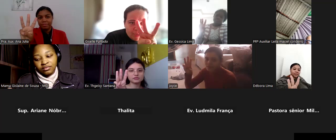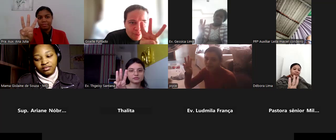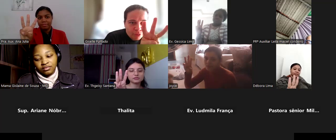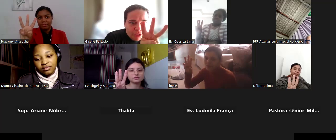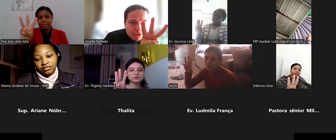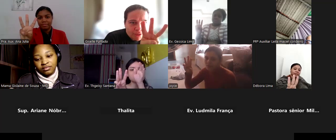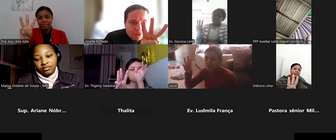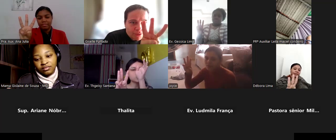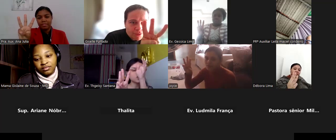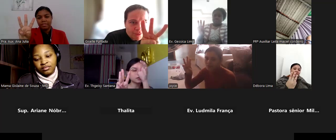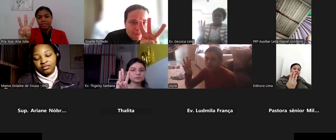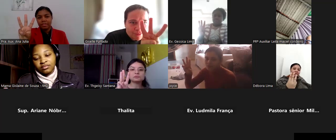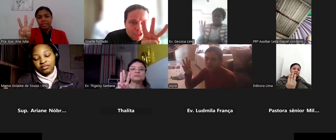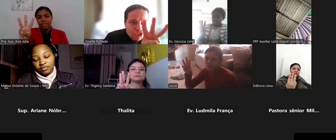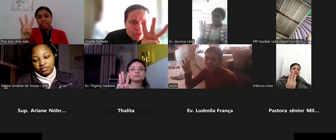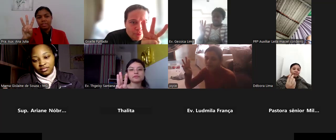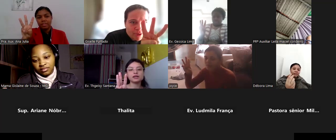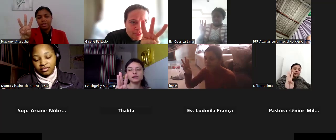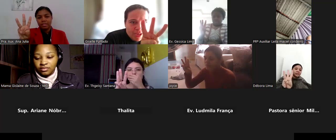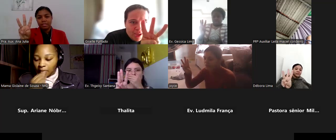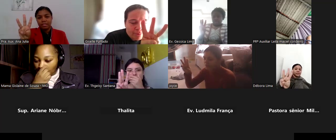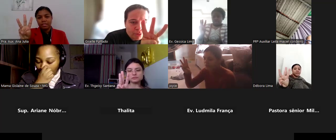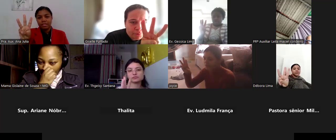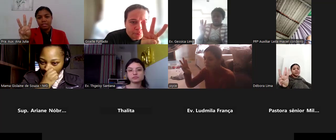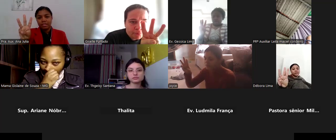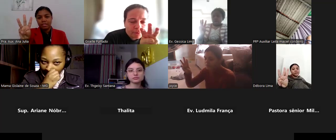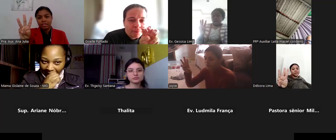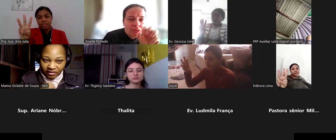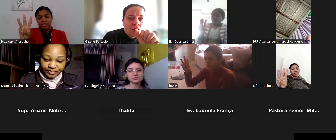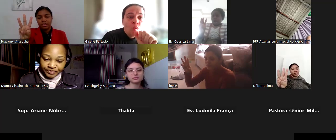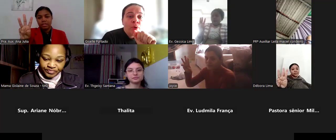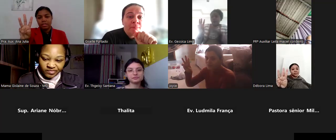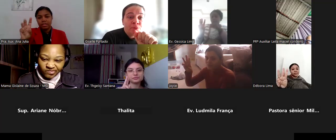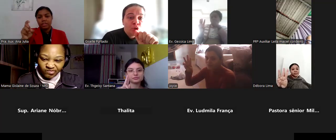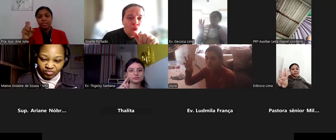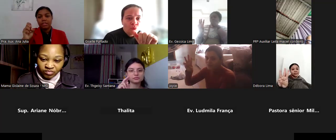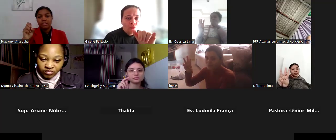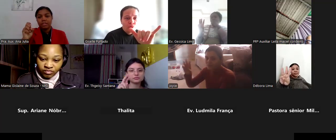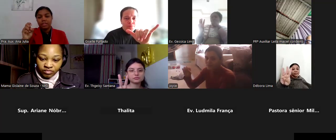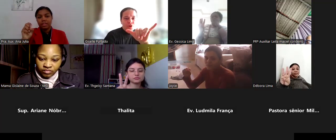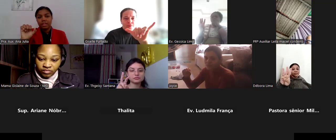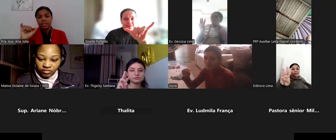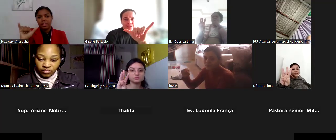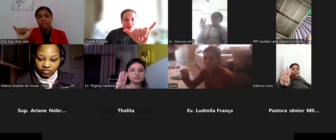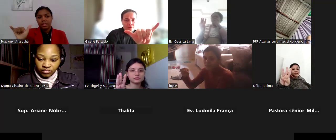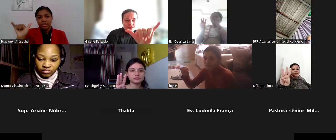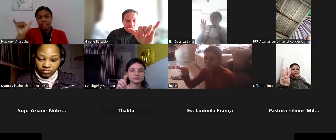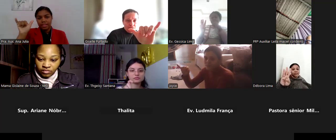W é o 3. Dedinhos abertos. W. O Y. O Y é assim, ó.